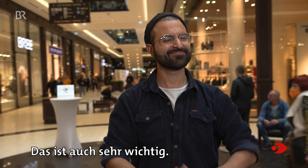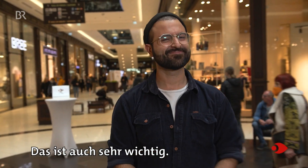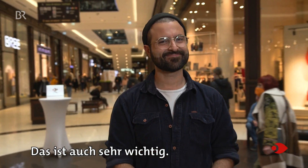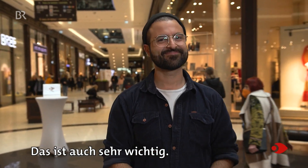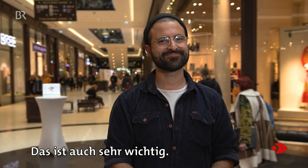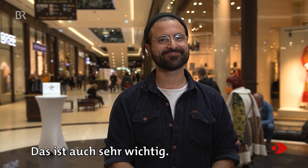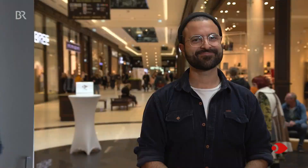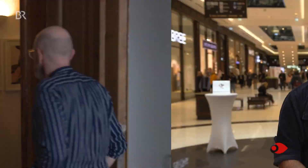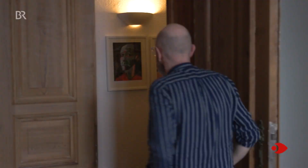auch sehr wichtig.